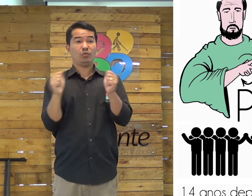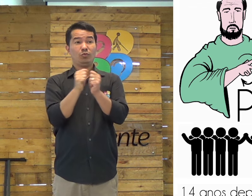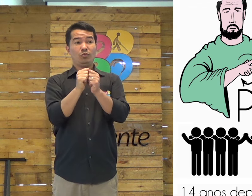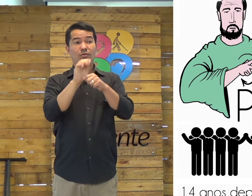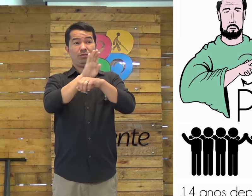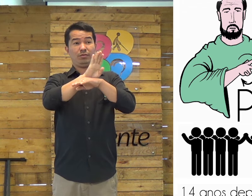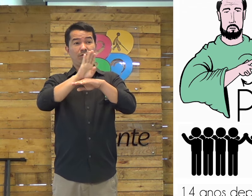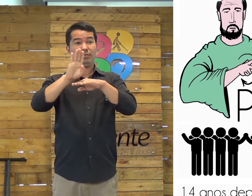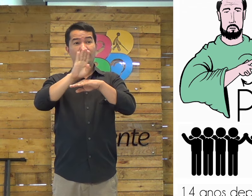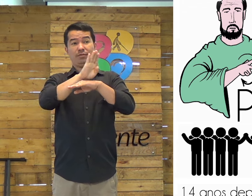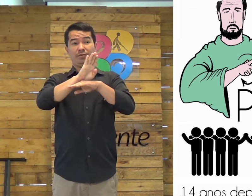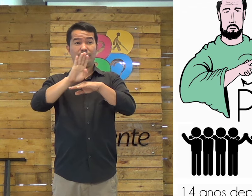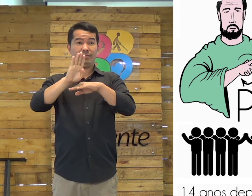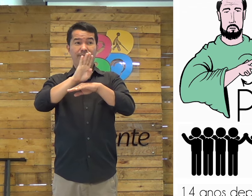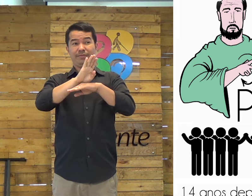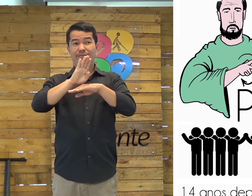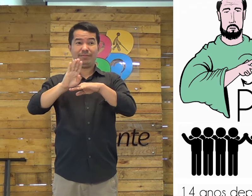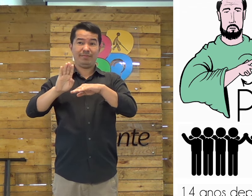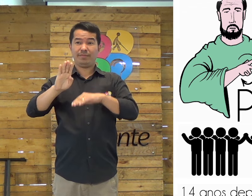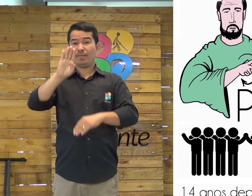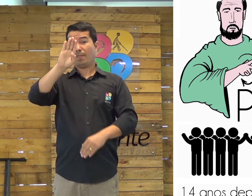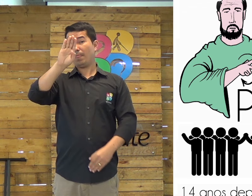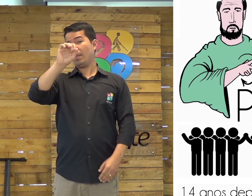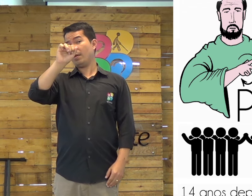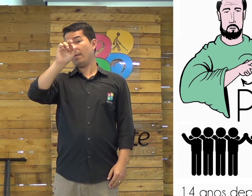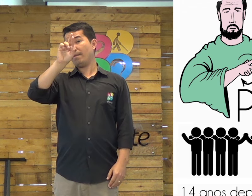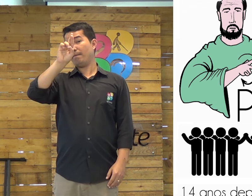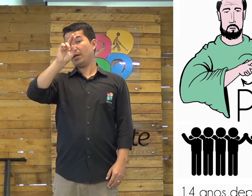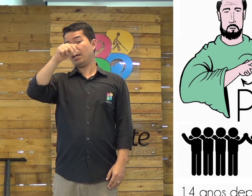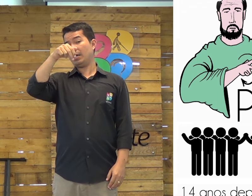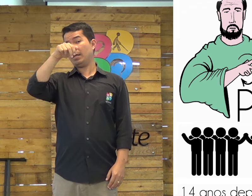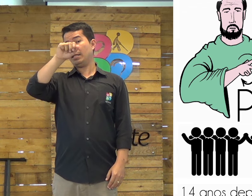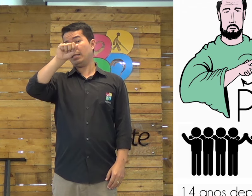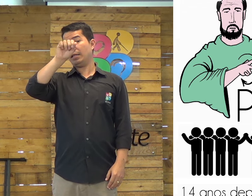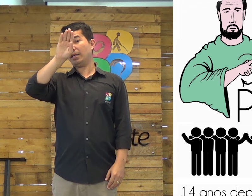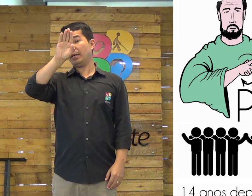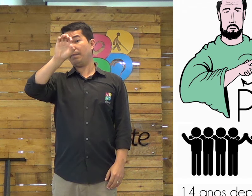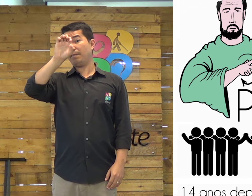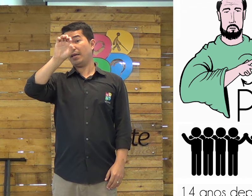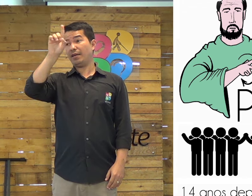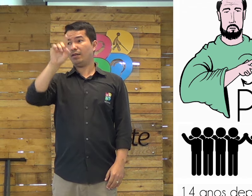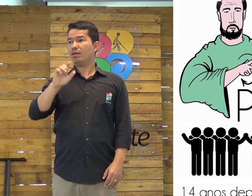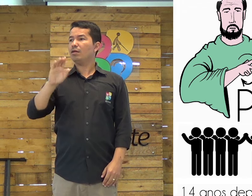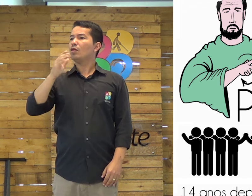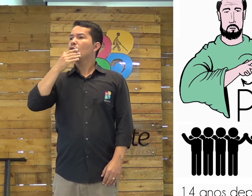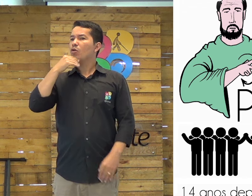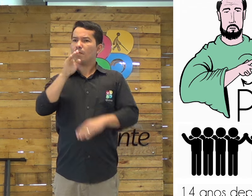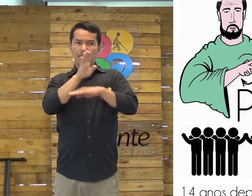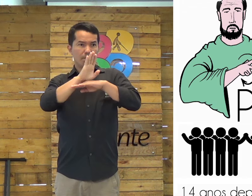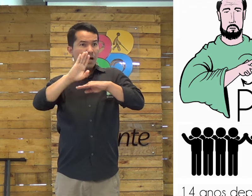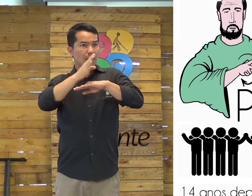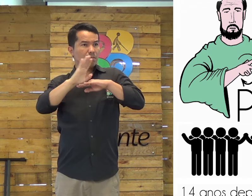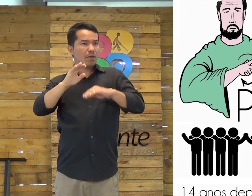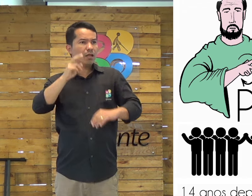não tinha começado a sua missão ainda. Quando ele começou o seu trabalho, ele saiu com Barnabé.